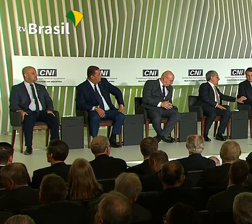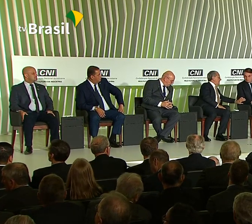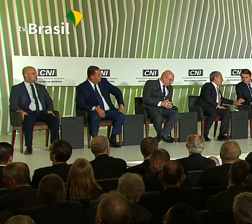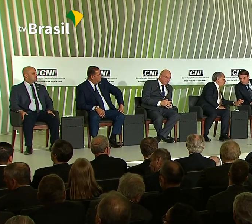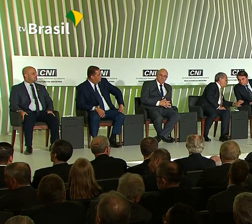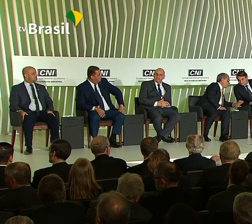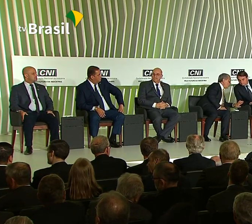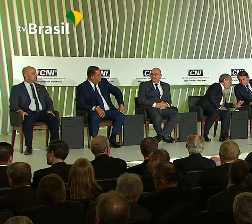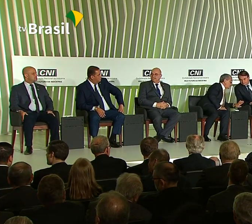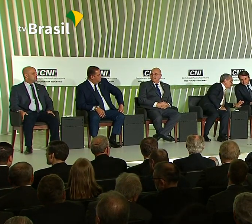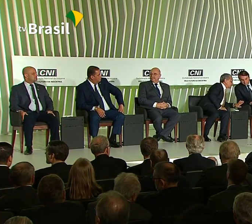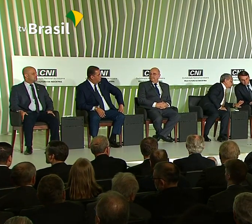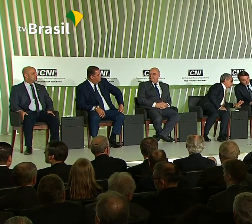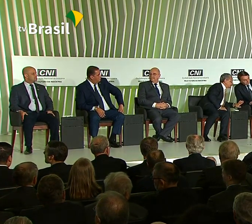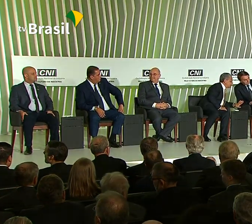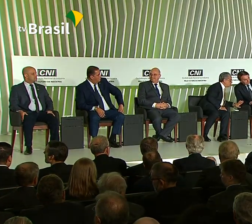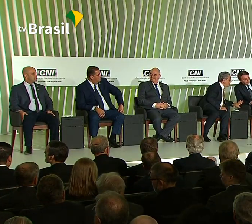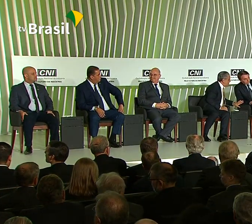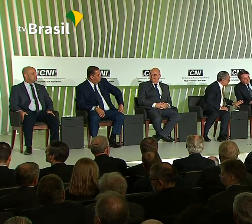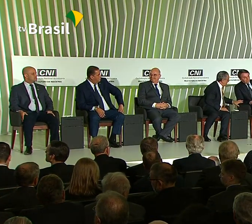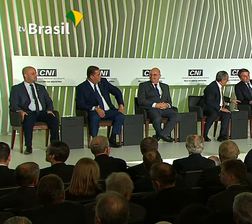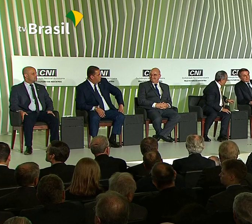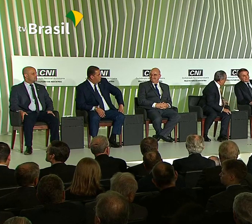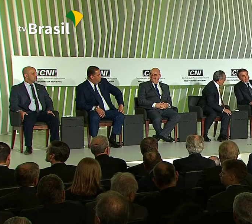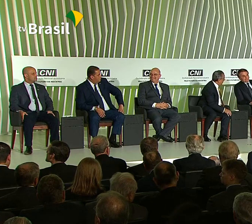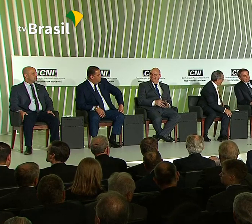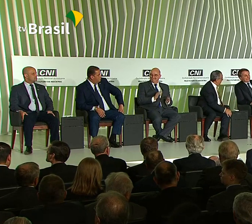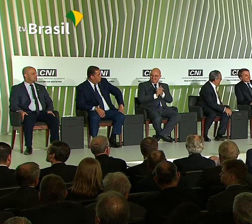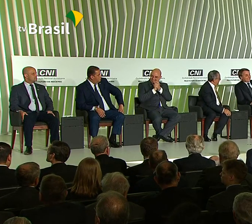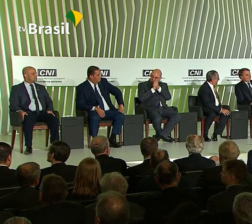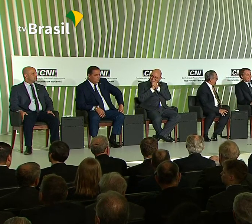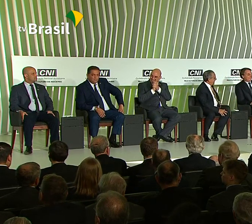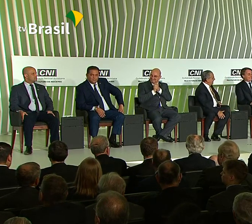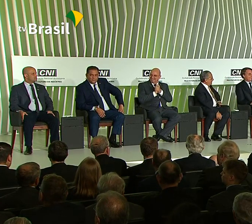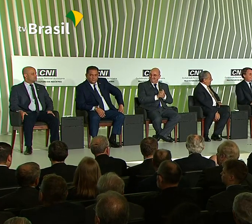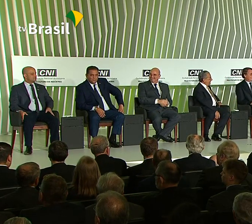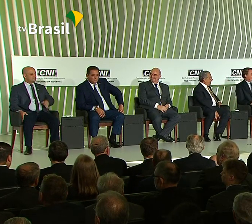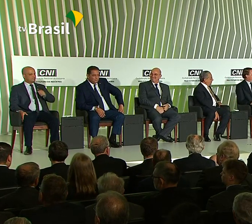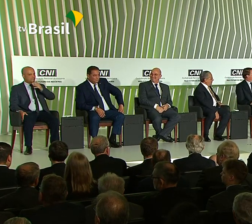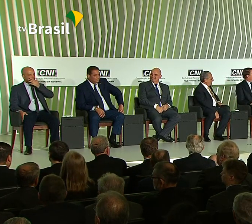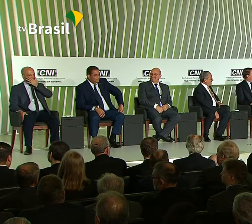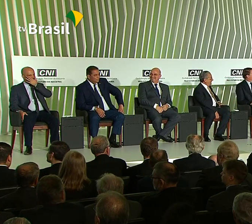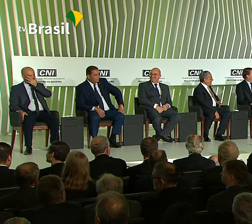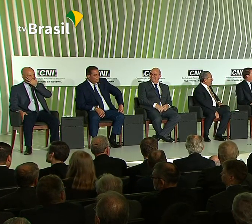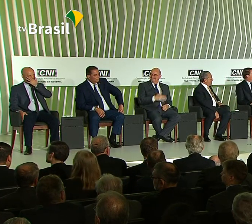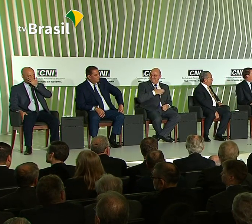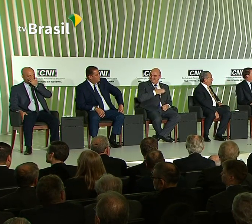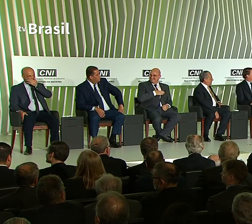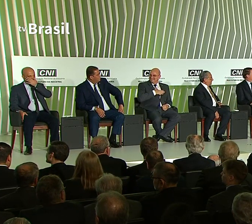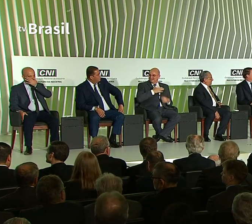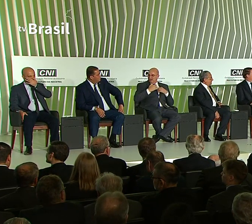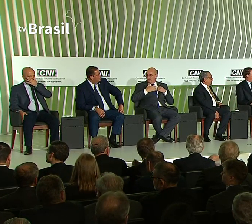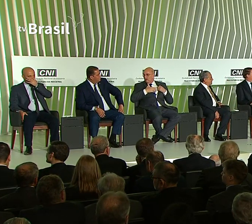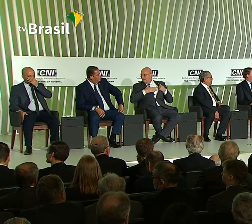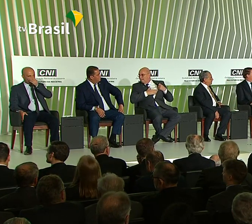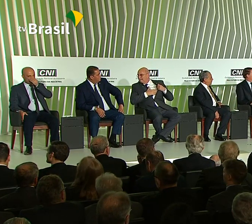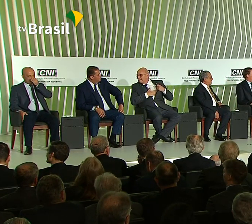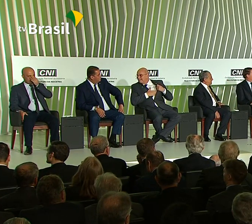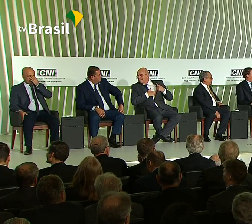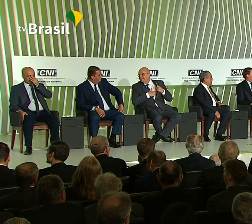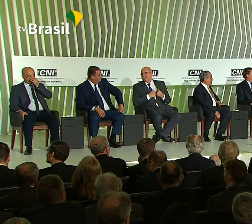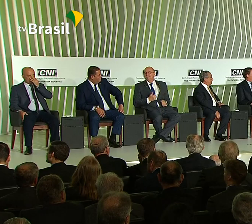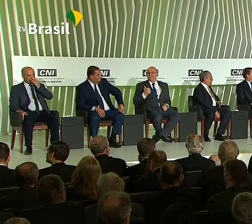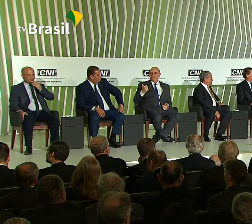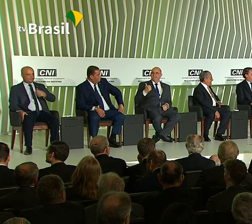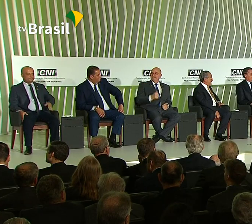1958 para premiar personalidades e instituições nacionais e estrangeiras que se tenham